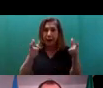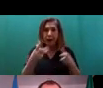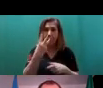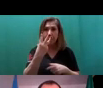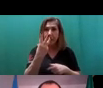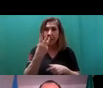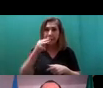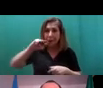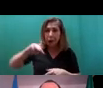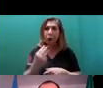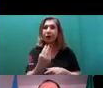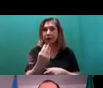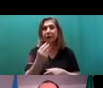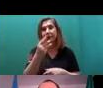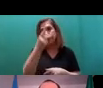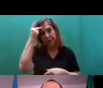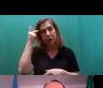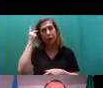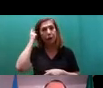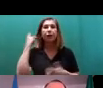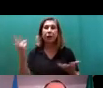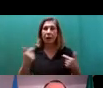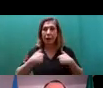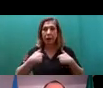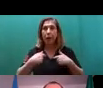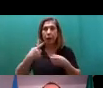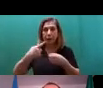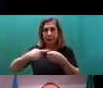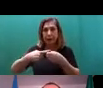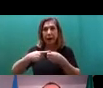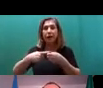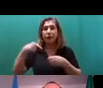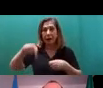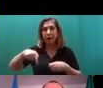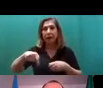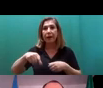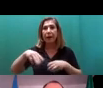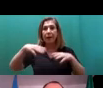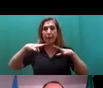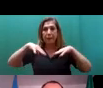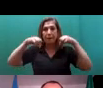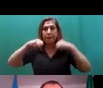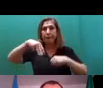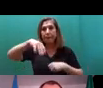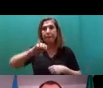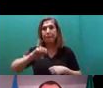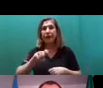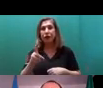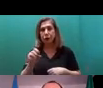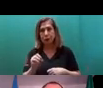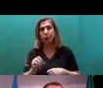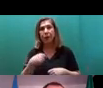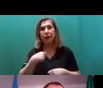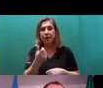de pessoas. Por exemplo, eu sou da cidade de México, que são 16 milhões de pessoas.